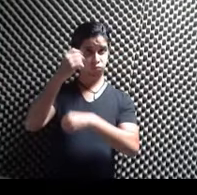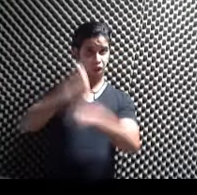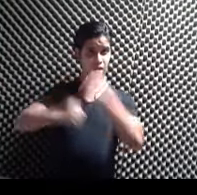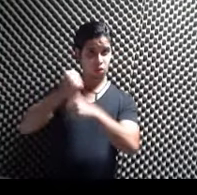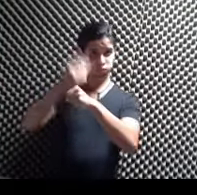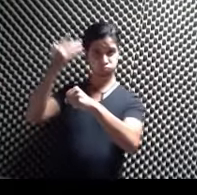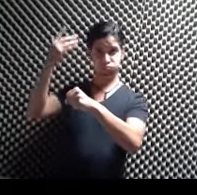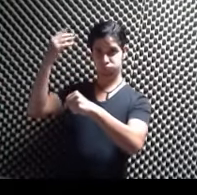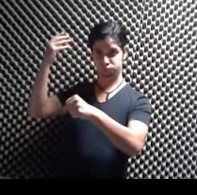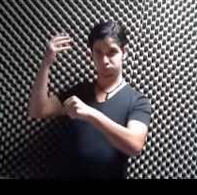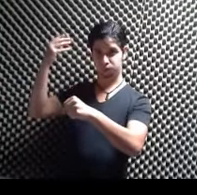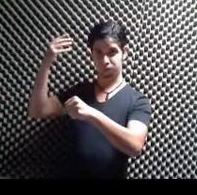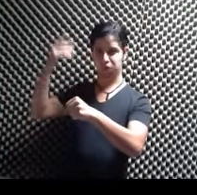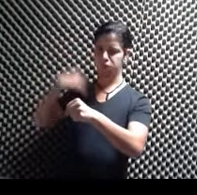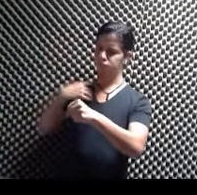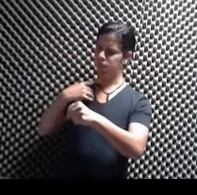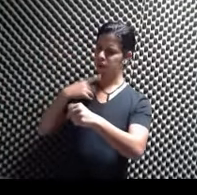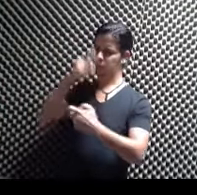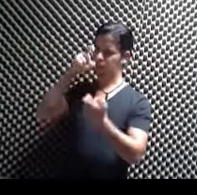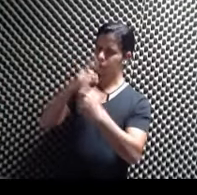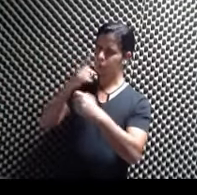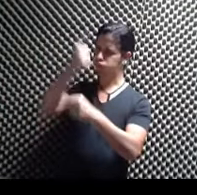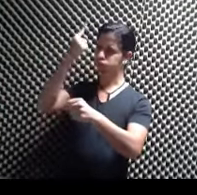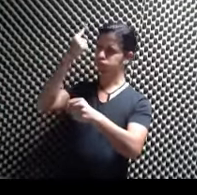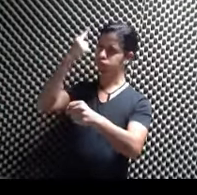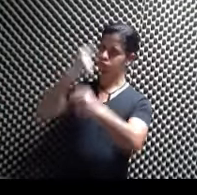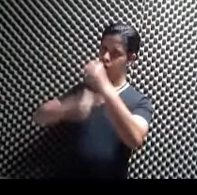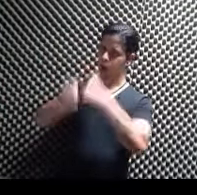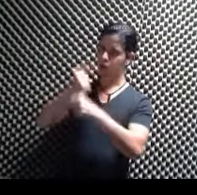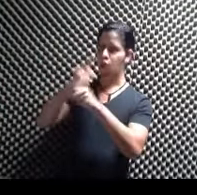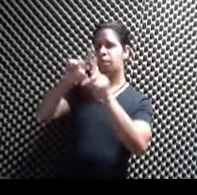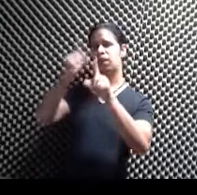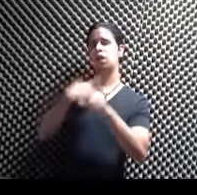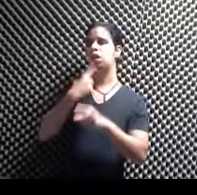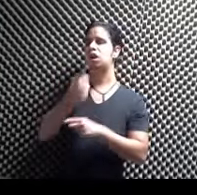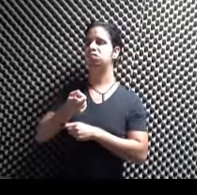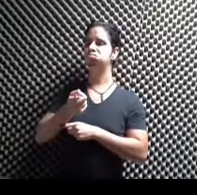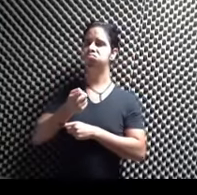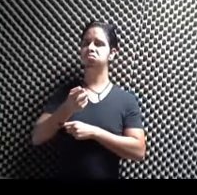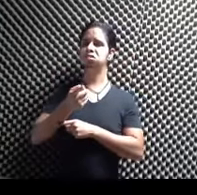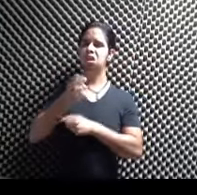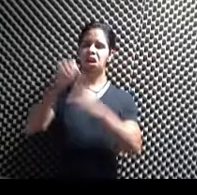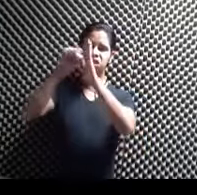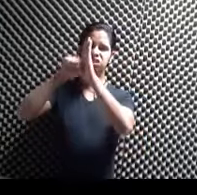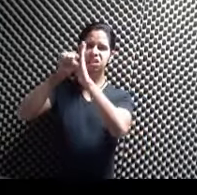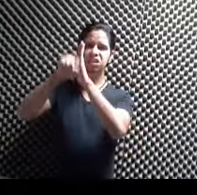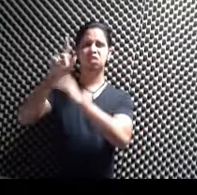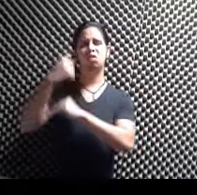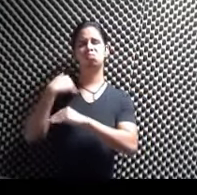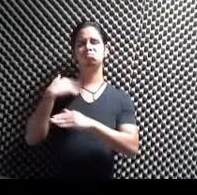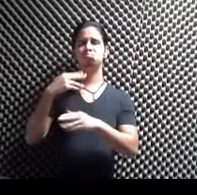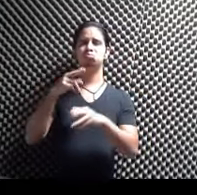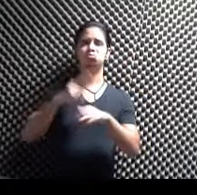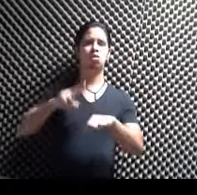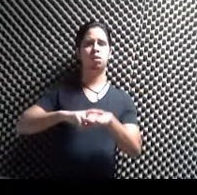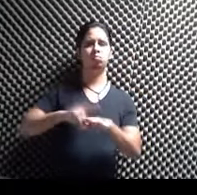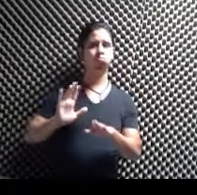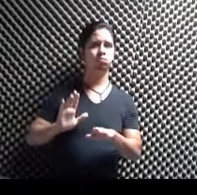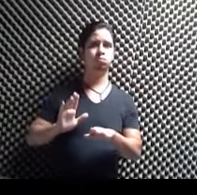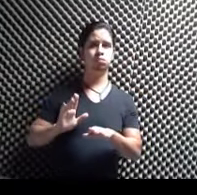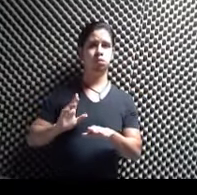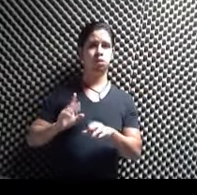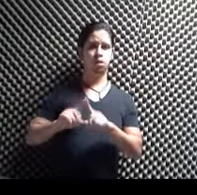ya. Okay. Bueno, un año. Sí, para el cine eso realmente no es... No es mucho, pero... Mucho. Pero sí, no, sí. Pero sí, de momento pasa y dices, oh